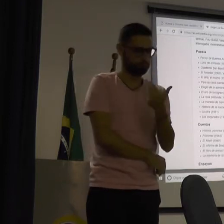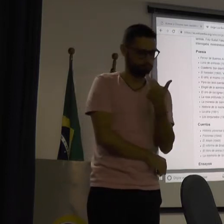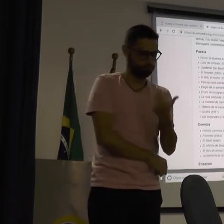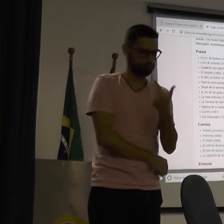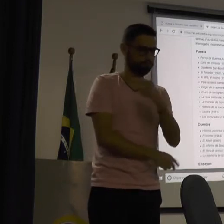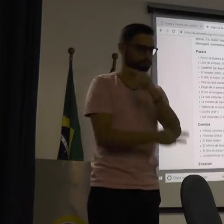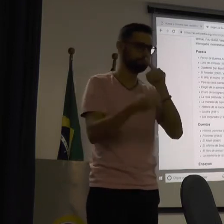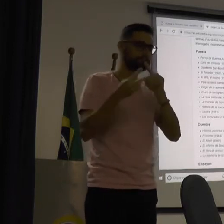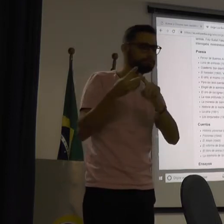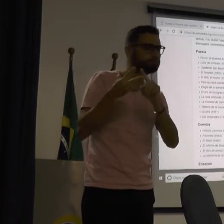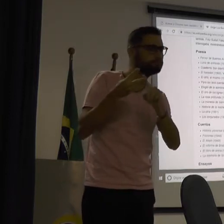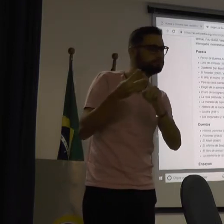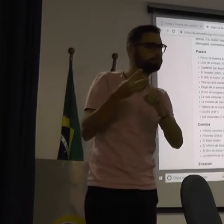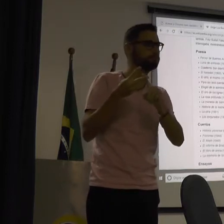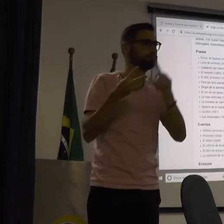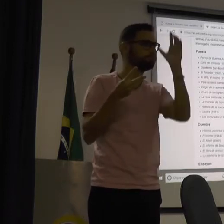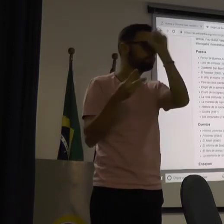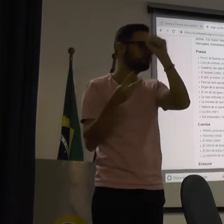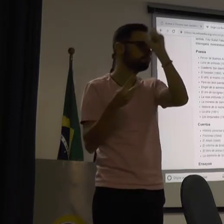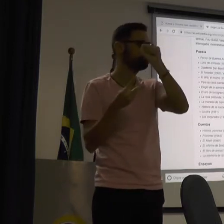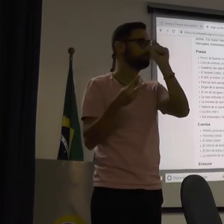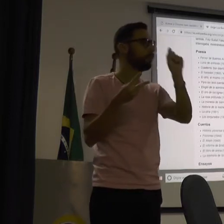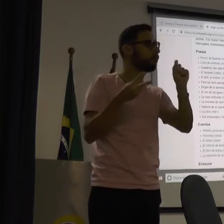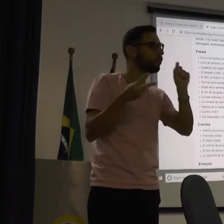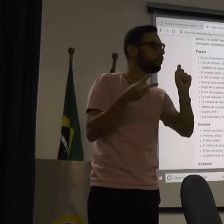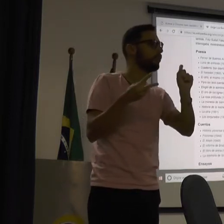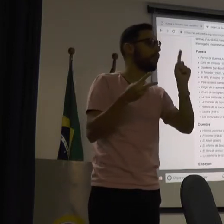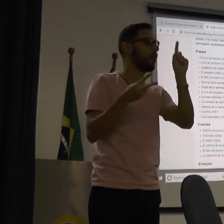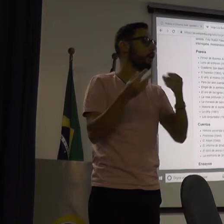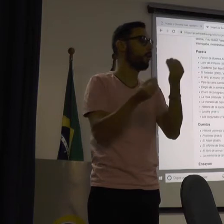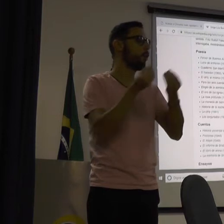O segundo, a relação com o